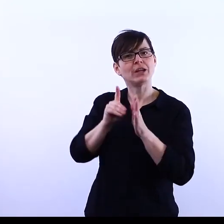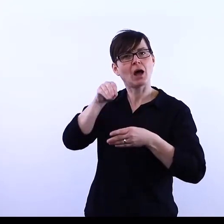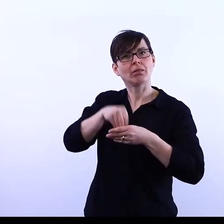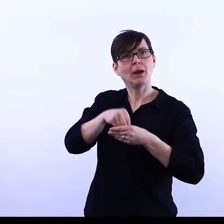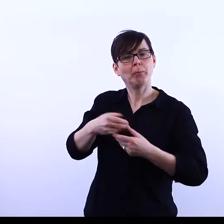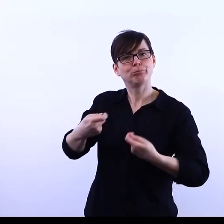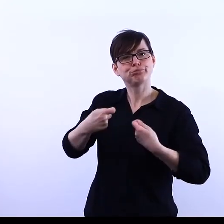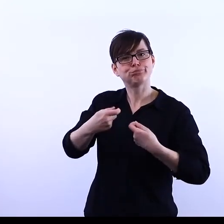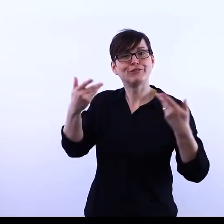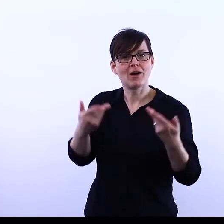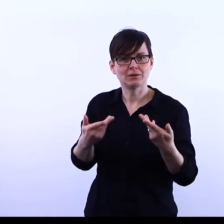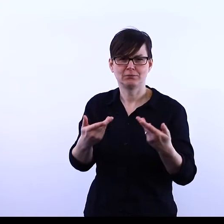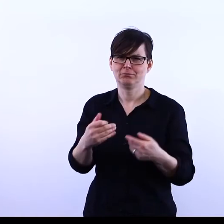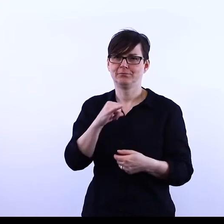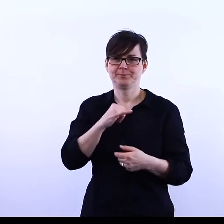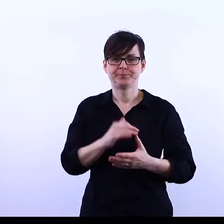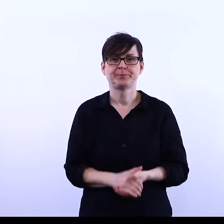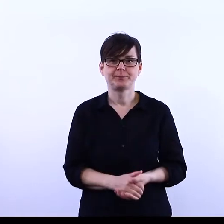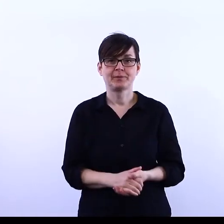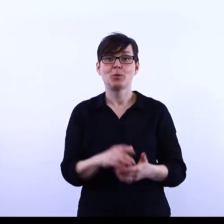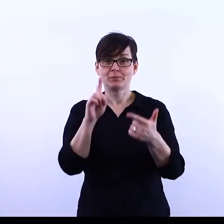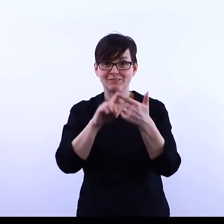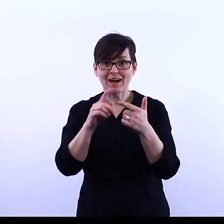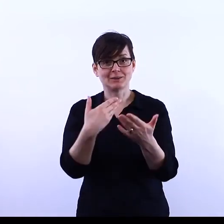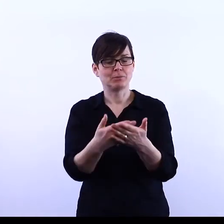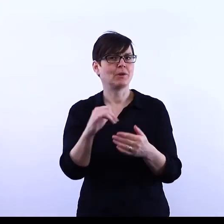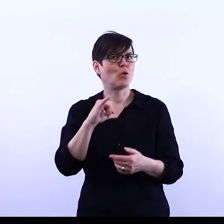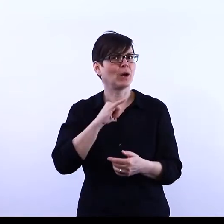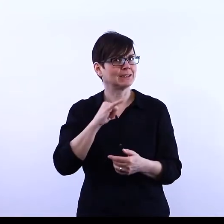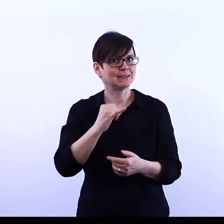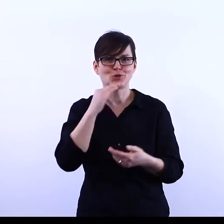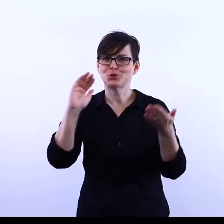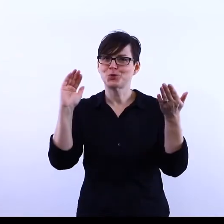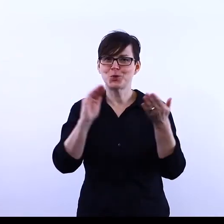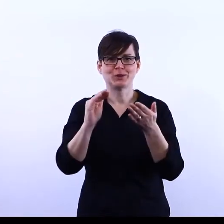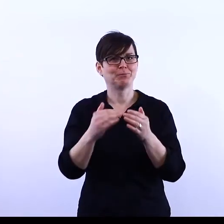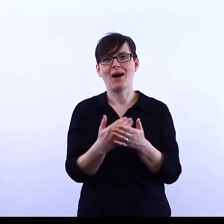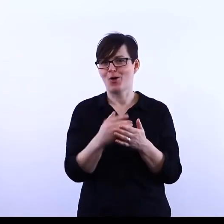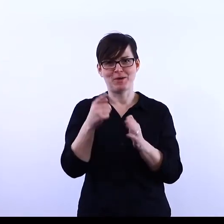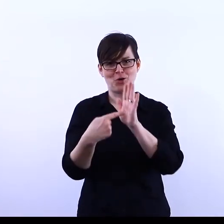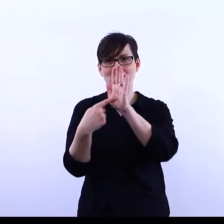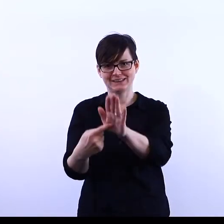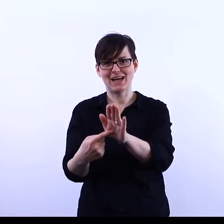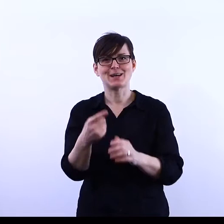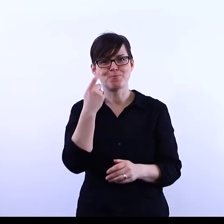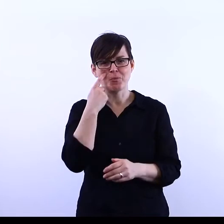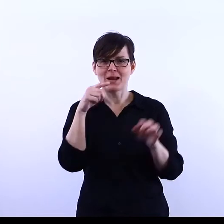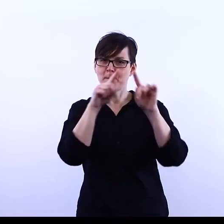ist. Ein zweites Beispiel, das ich am allerplakativsten finde, das möchte ich Ihnen jetzt ganz kurz per Screensharing noch dazu zeigen.